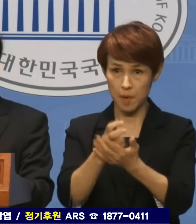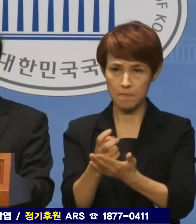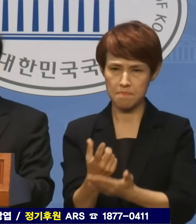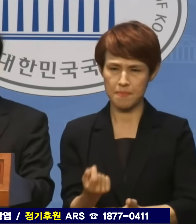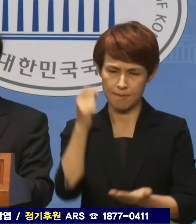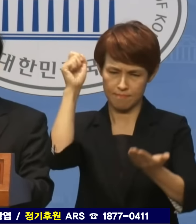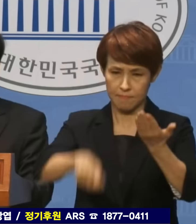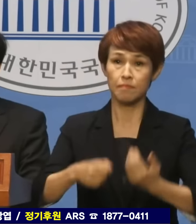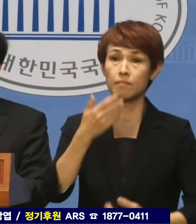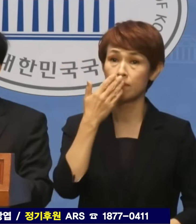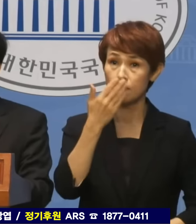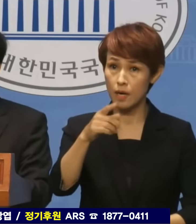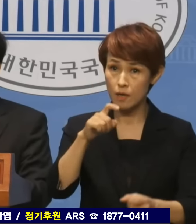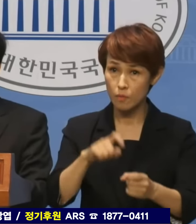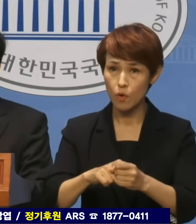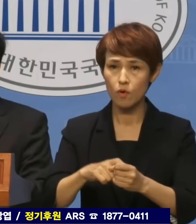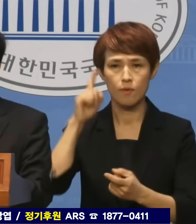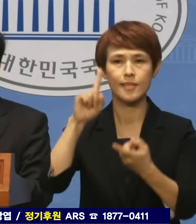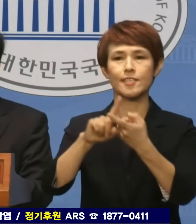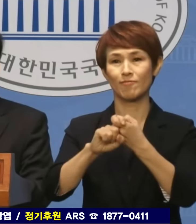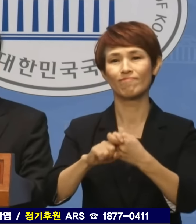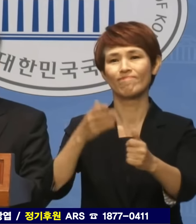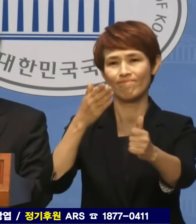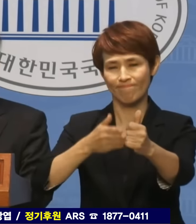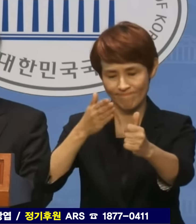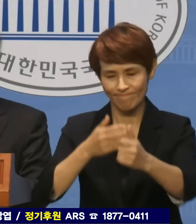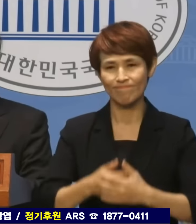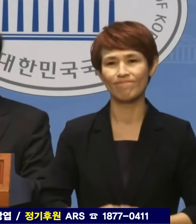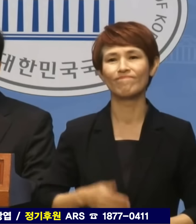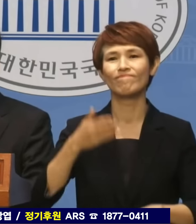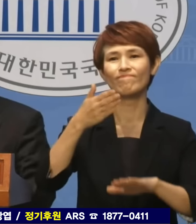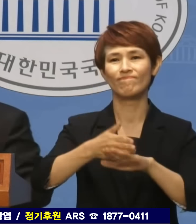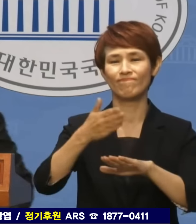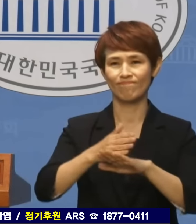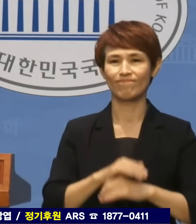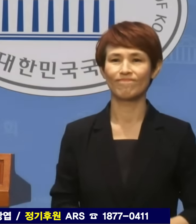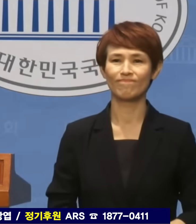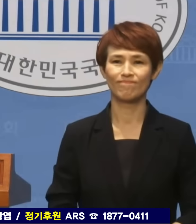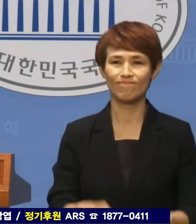조속하게 통과될 수 있도록 많은 관심 부탁드립니다. 감사합니다.